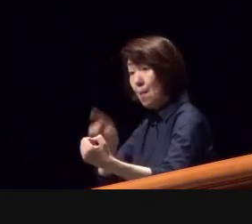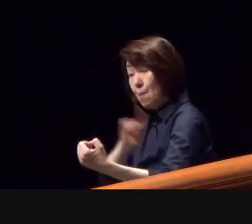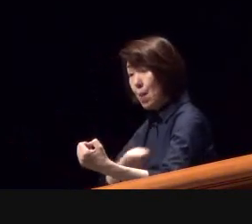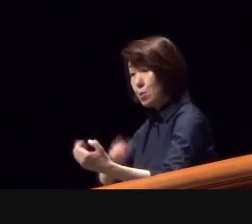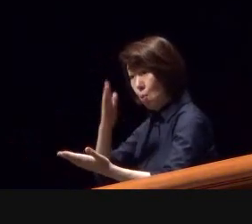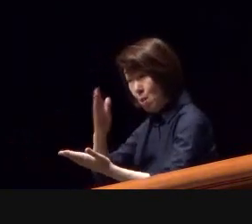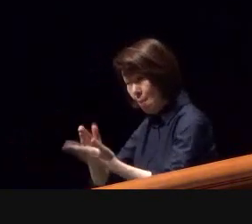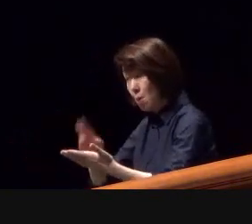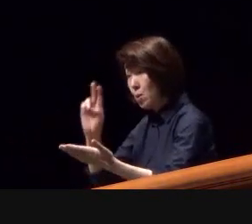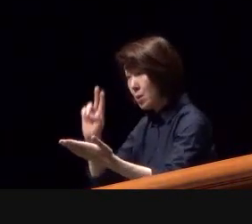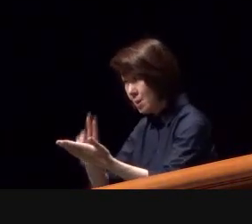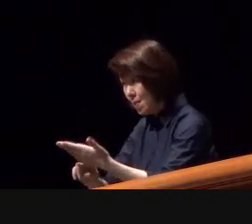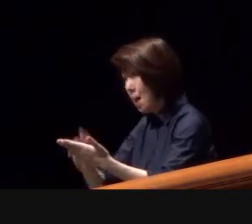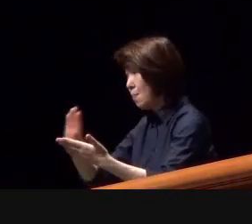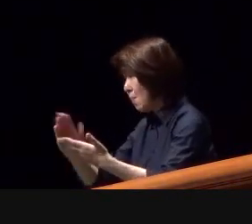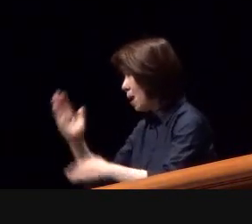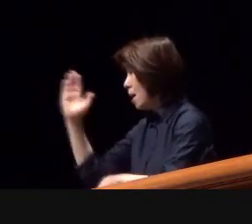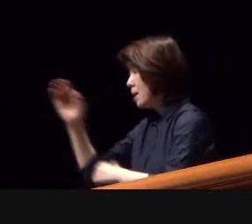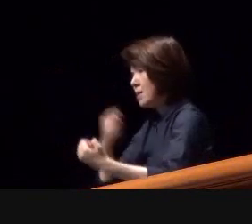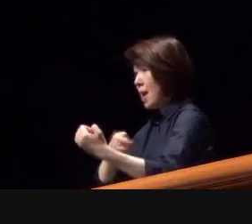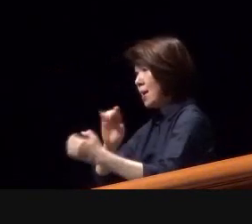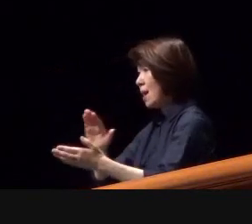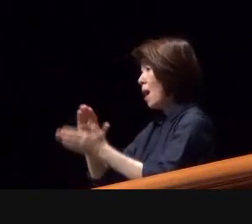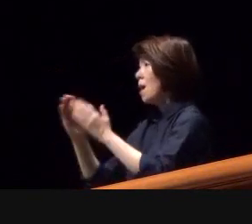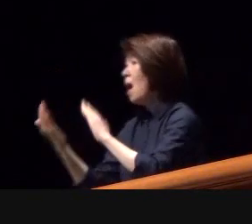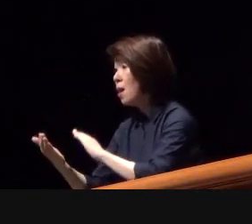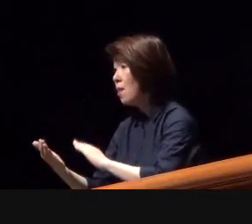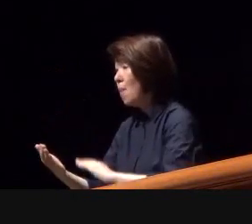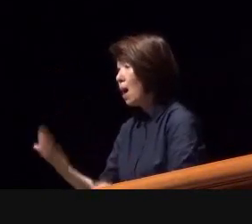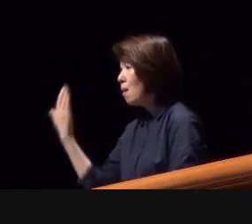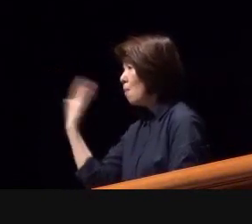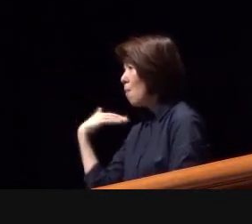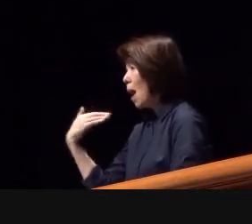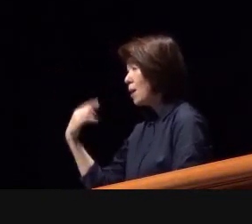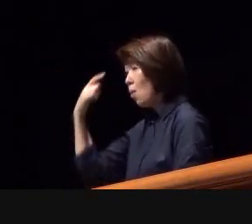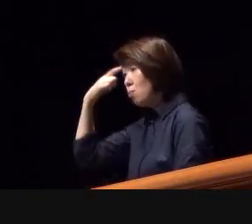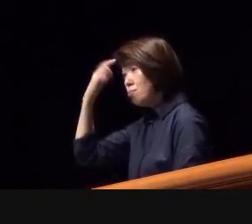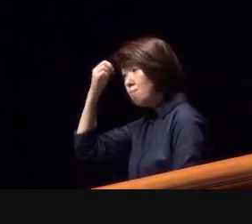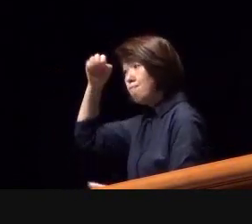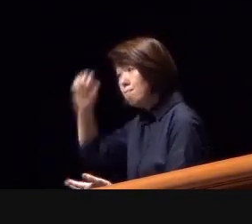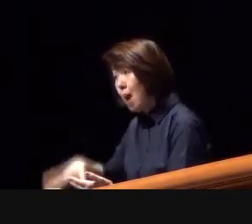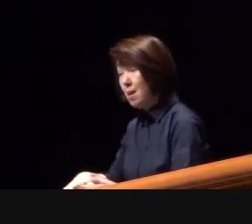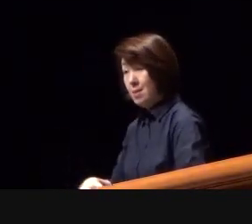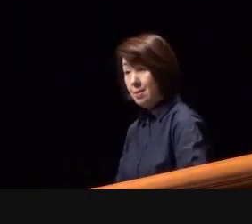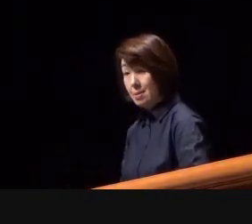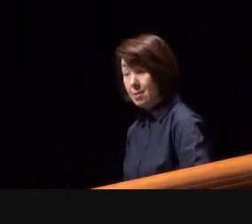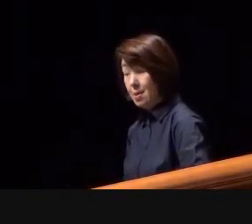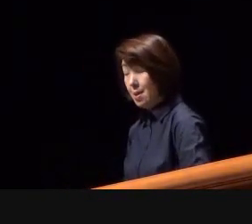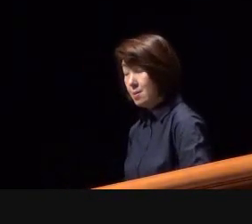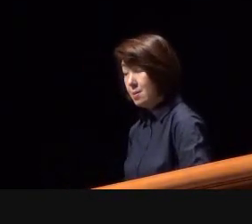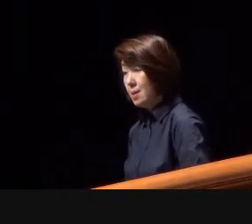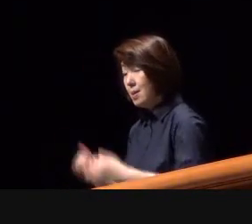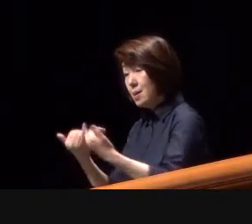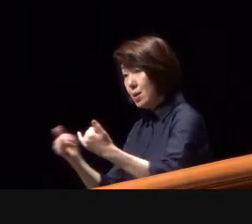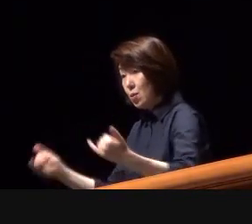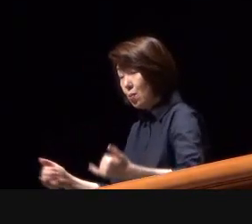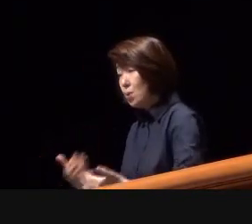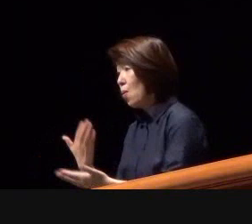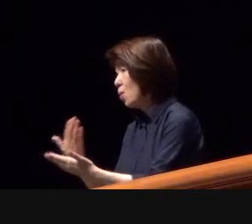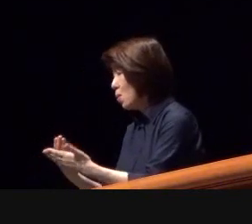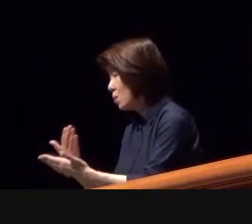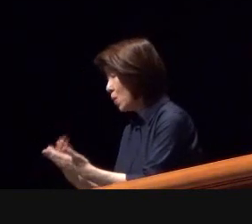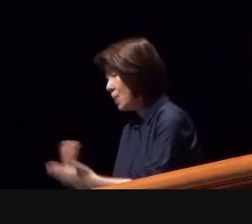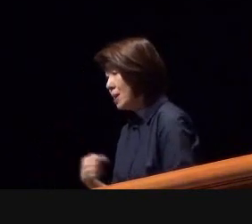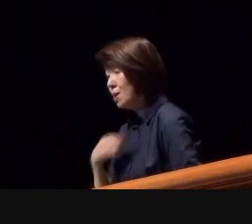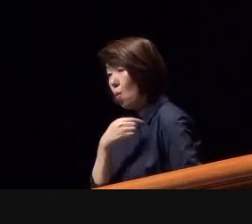ら、政権が変われば一個だにしない、民意、人々の望み、